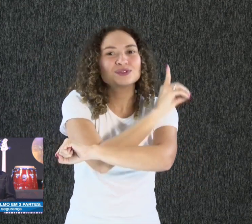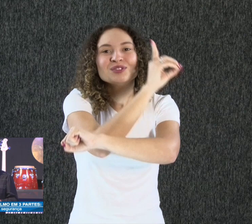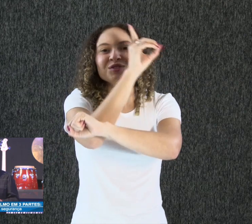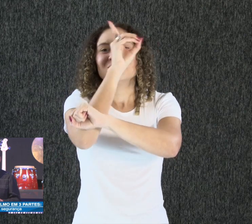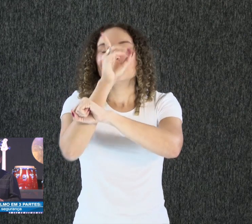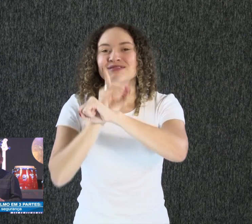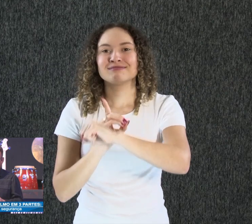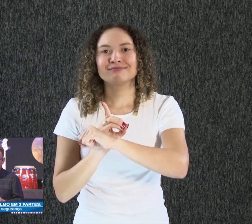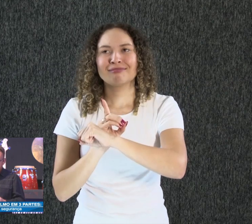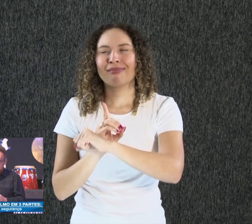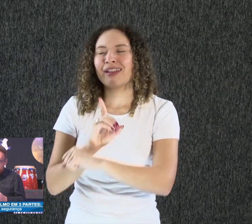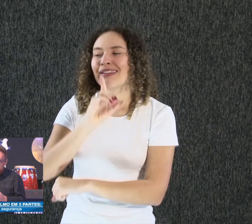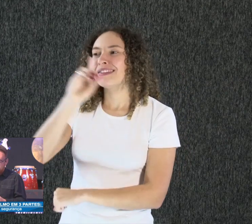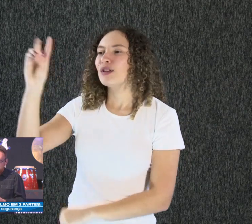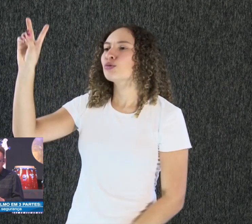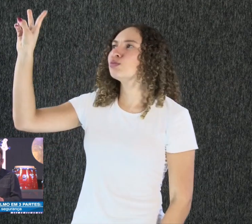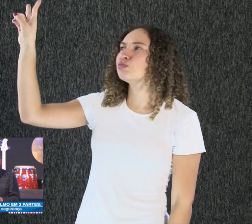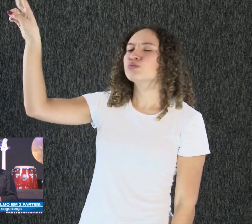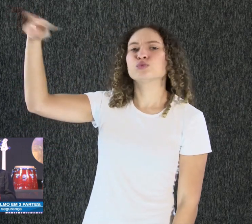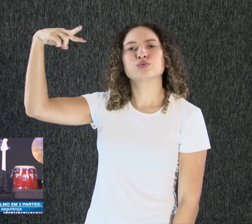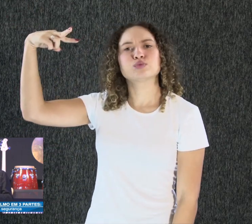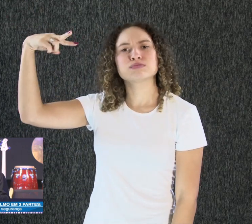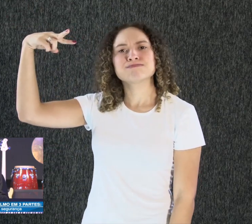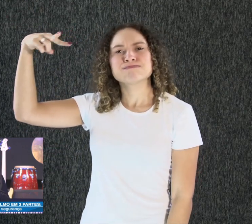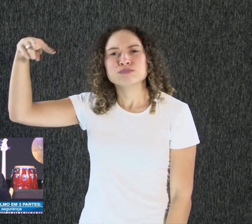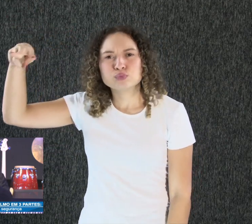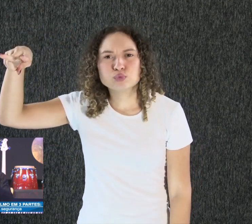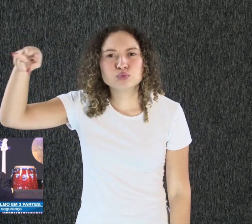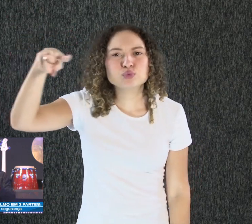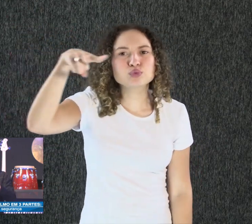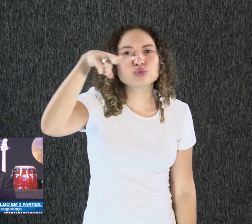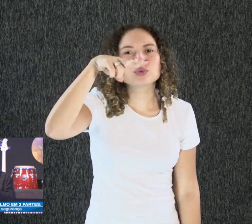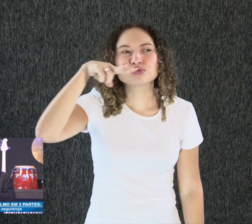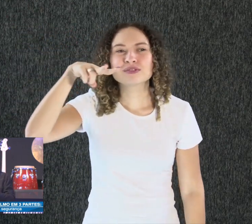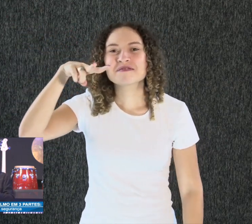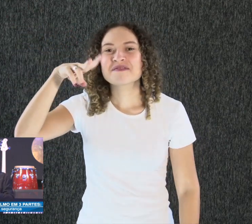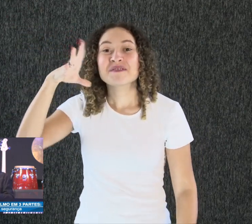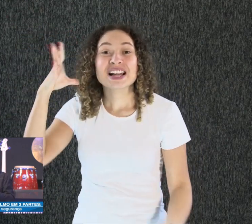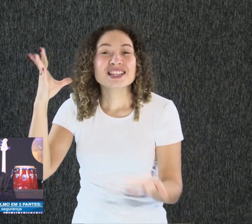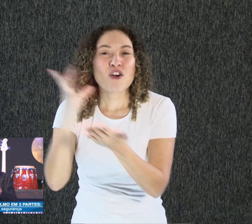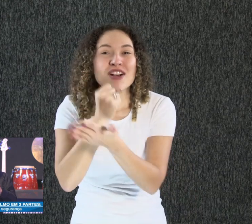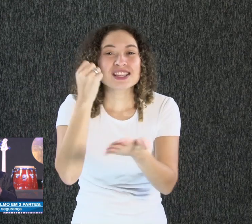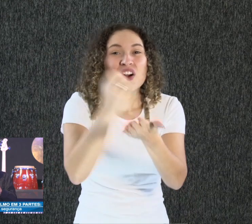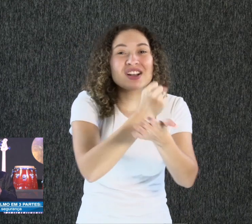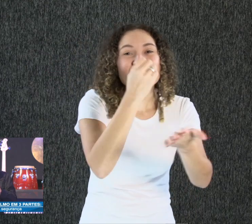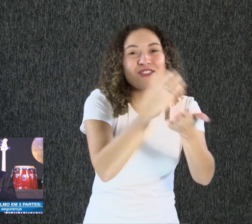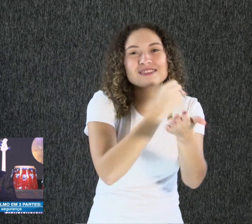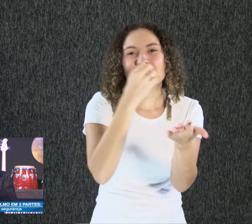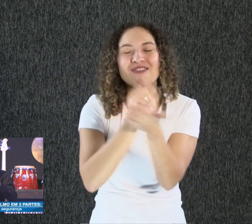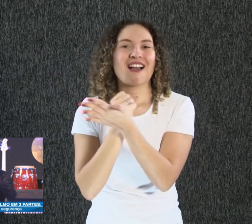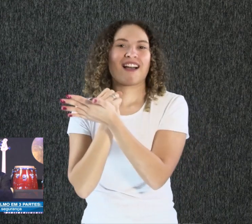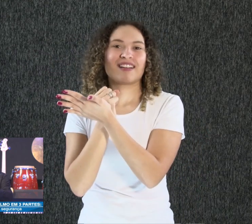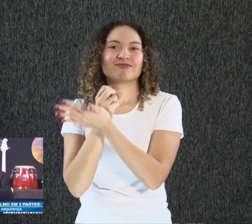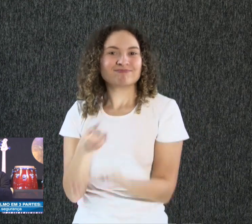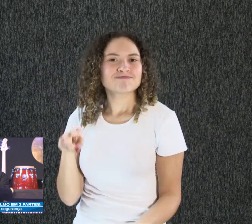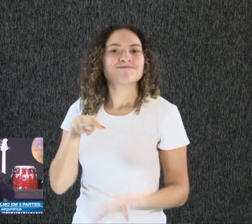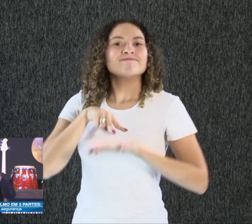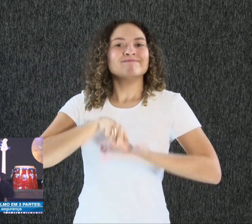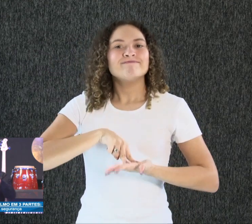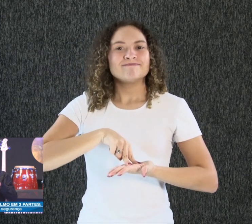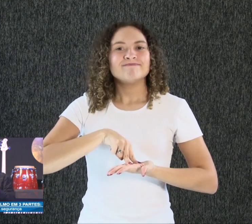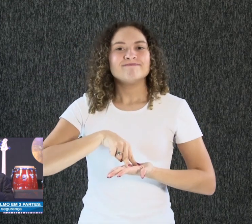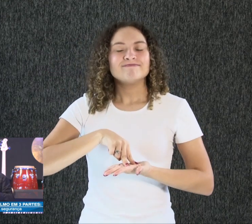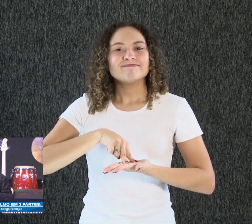os segundos, o tempo todo. O olhar amoroso de Deus está na sua direção para te salvar, para